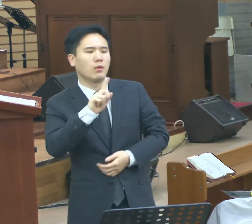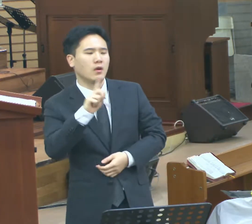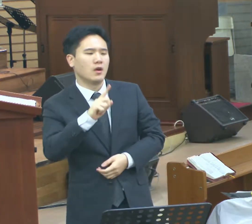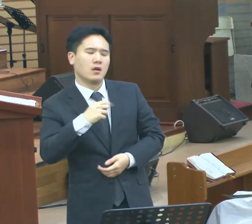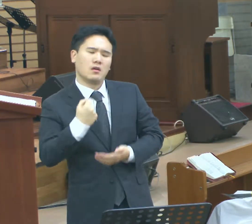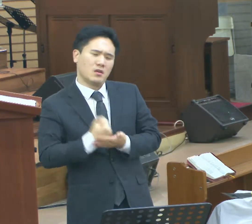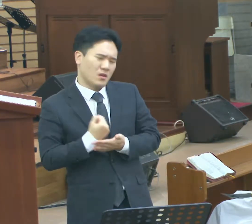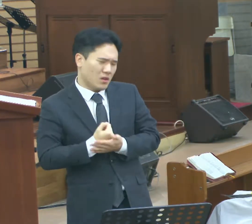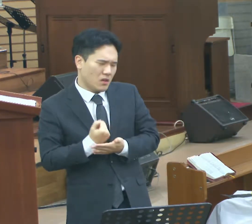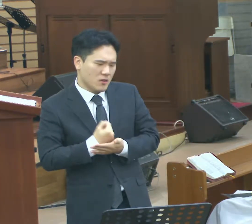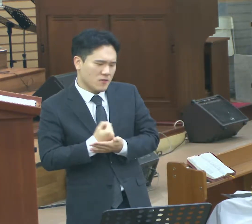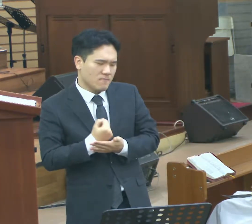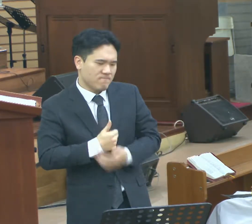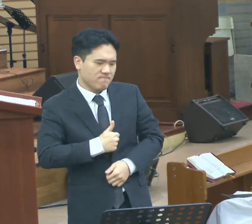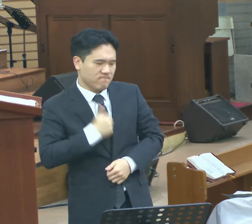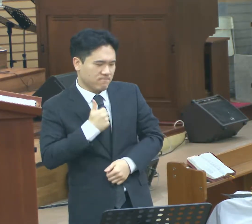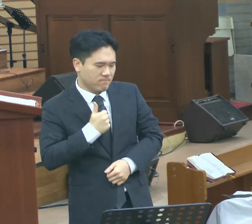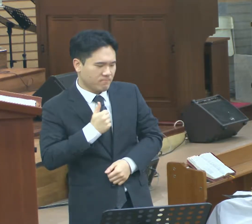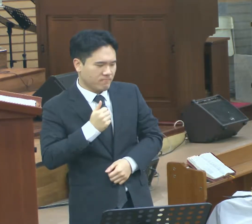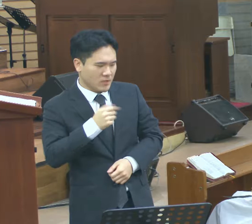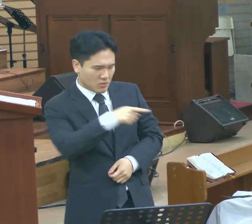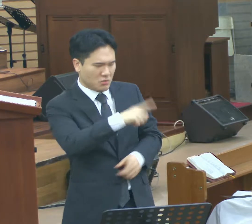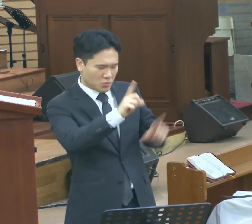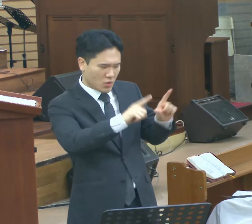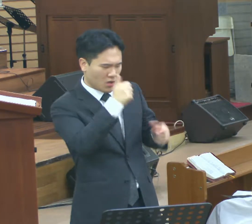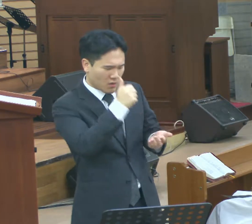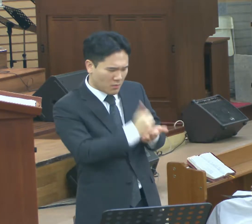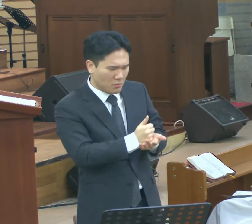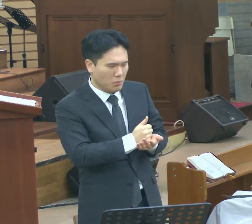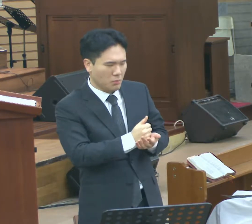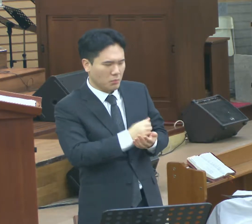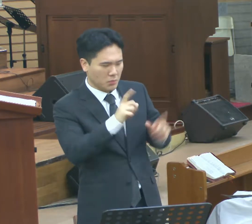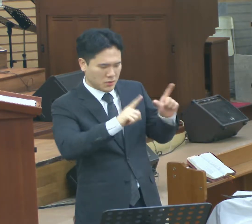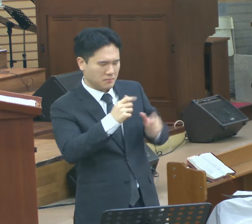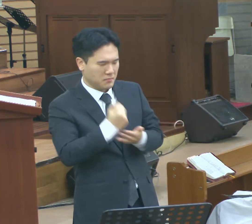적이 있죠. 그것이 95편의 마지막 결론이에요.